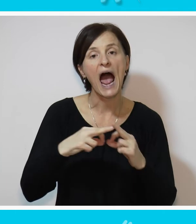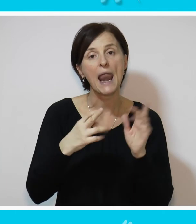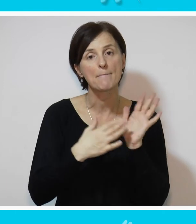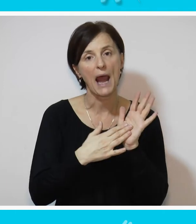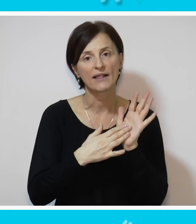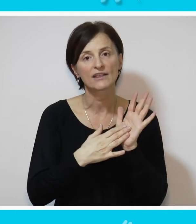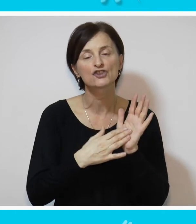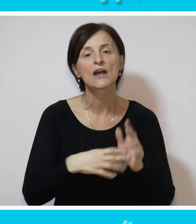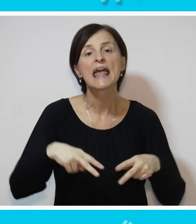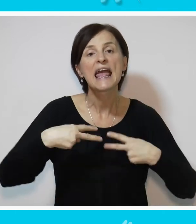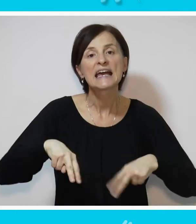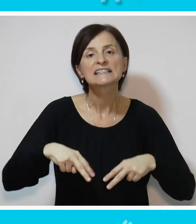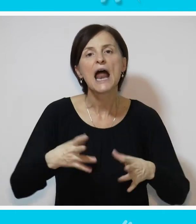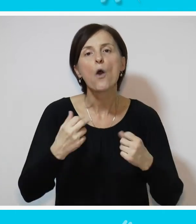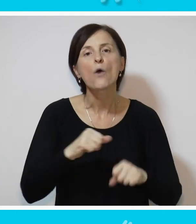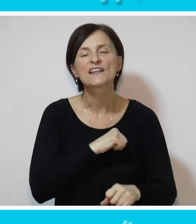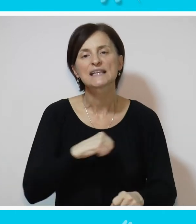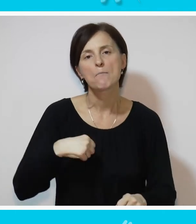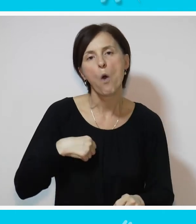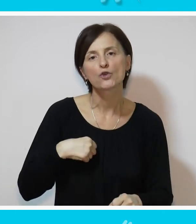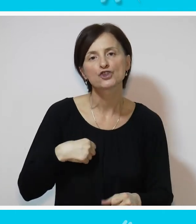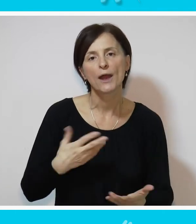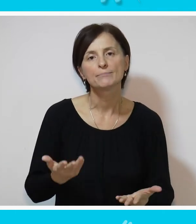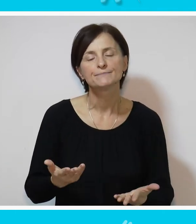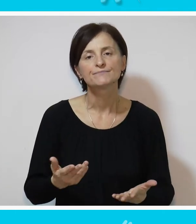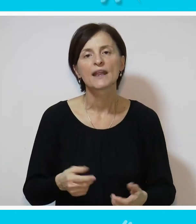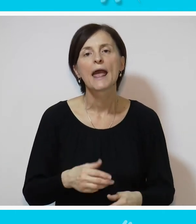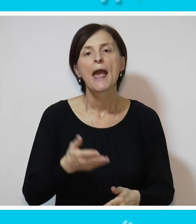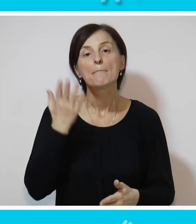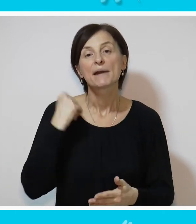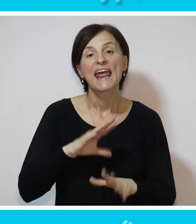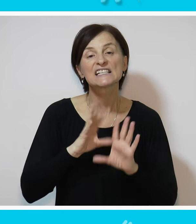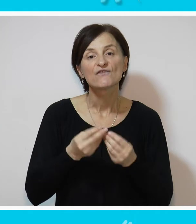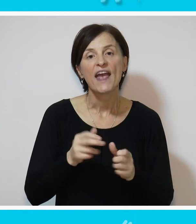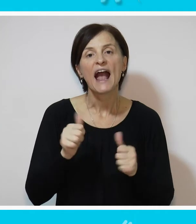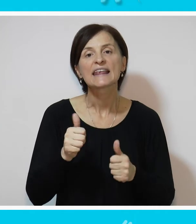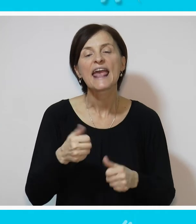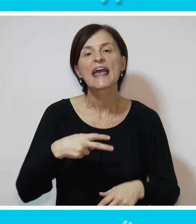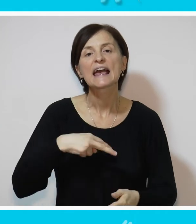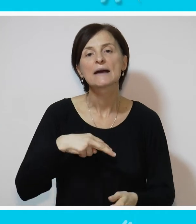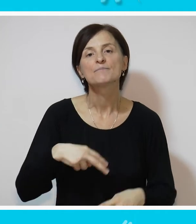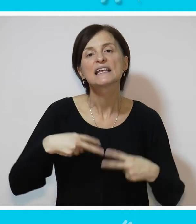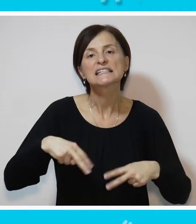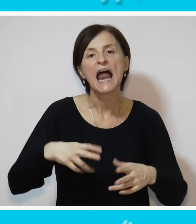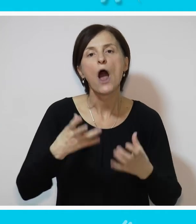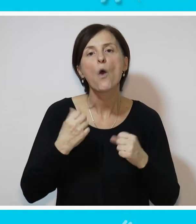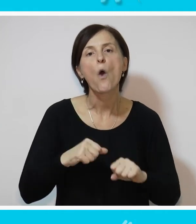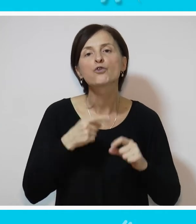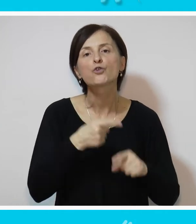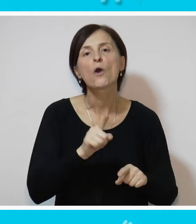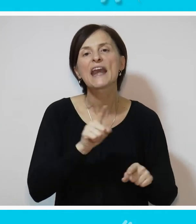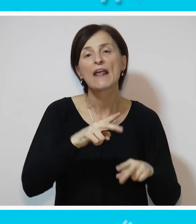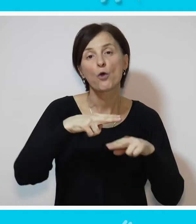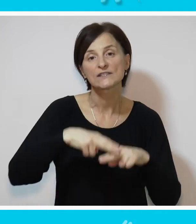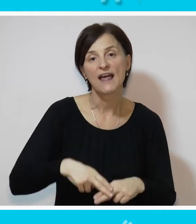Ana Miletić. Strah od samoće pre svega je strah od onog